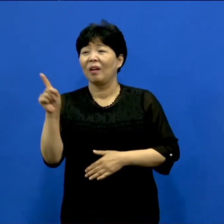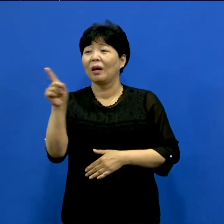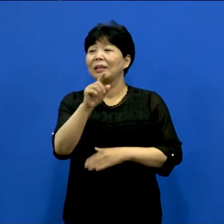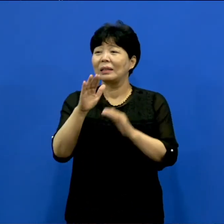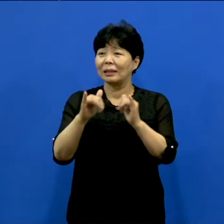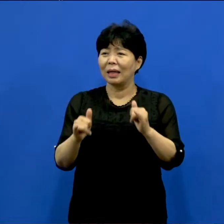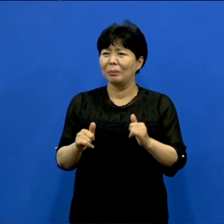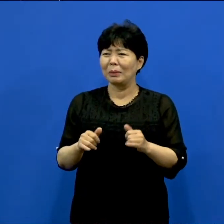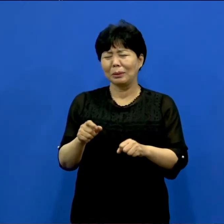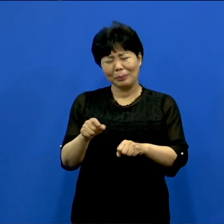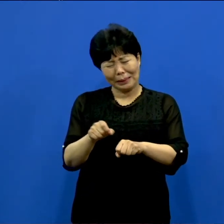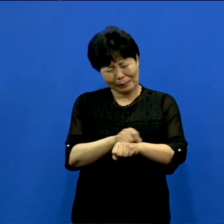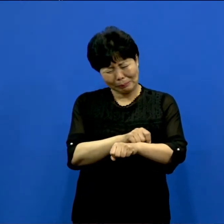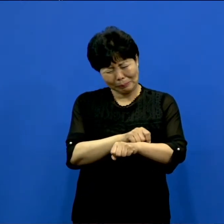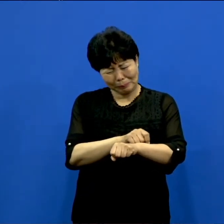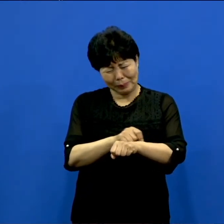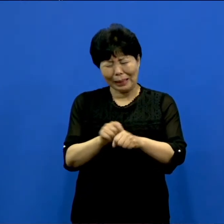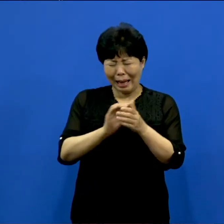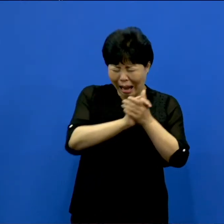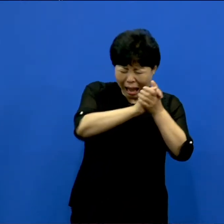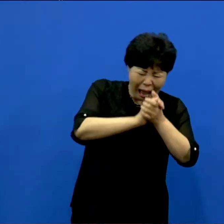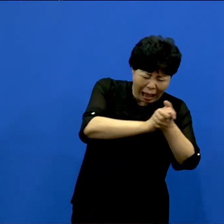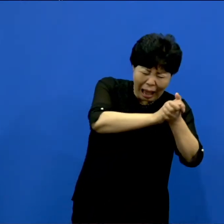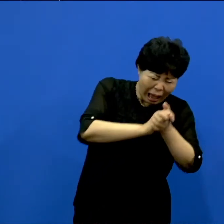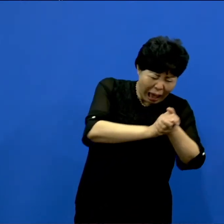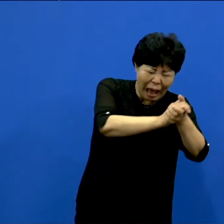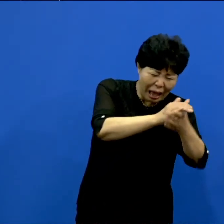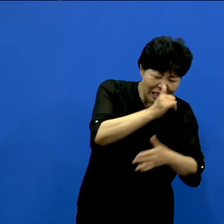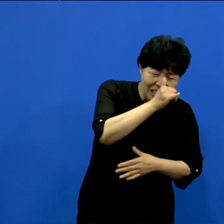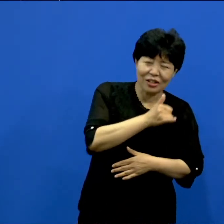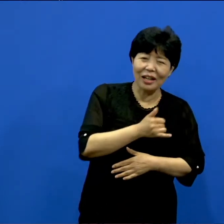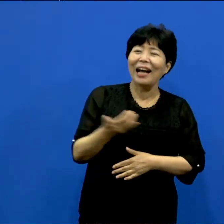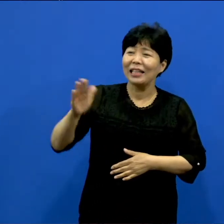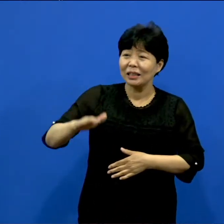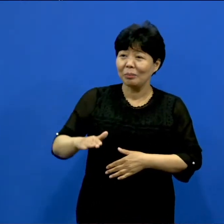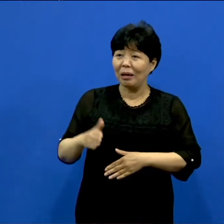기도하시는 분 계시나요? 그분도 좋아요. 다른 분들을 깨우니까 너무 감사하잖아요.